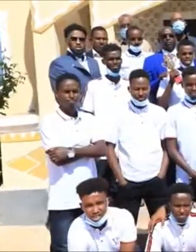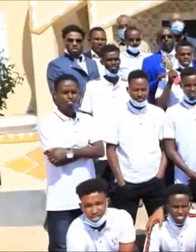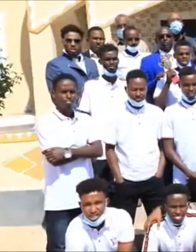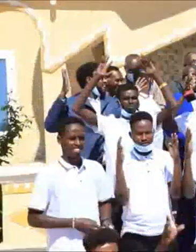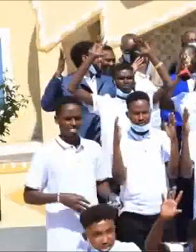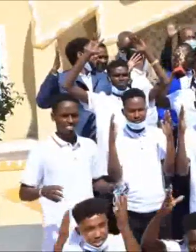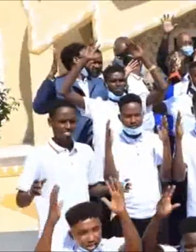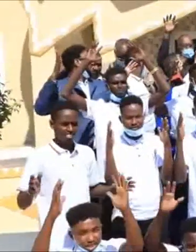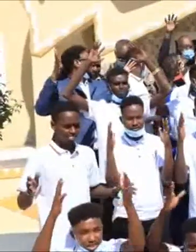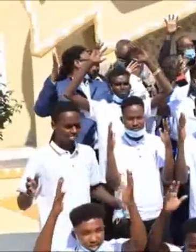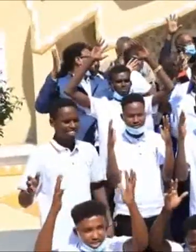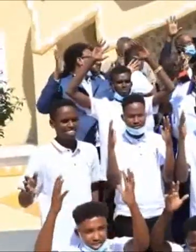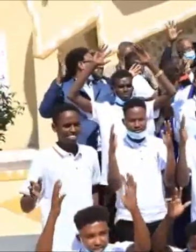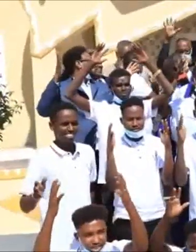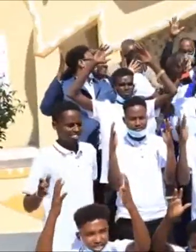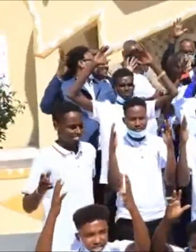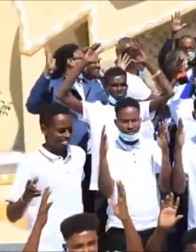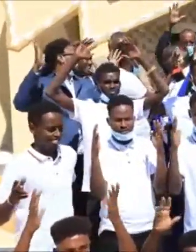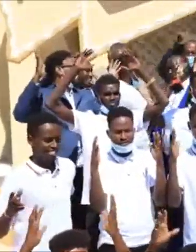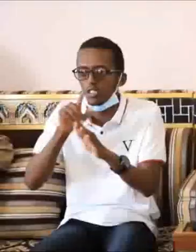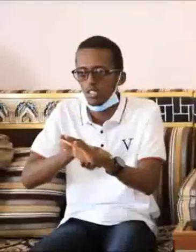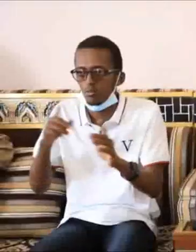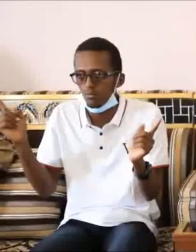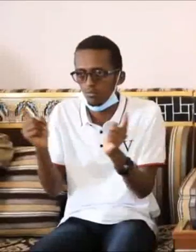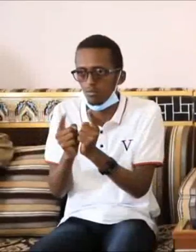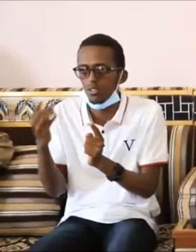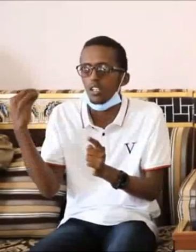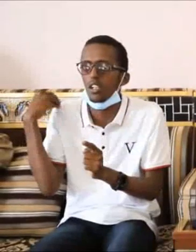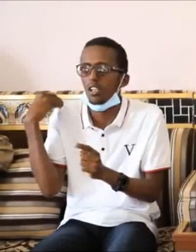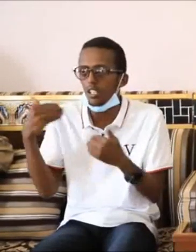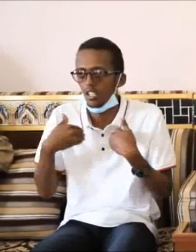mahadsantihin waa inoo kulanno boo khayr leh mar labaad hambalyo